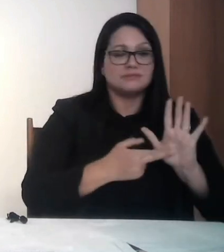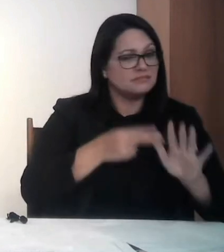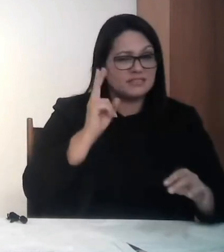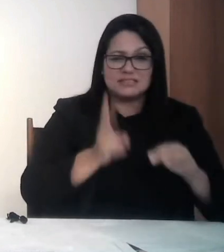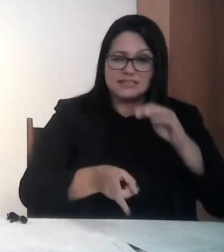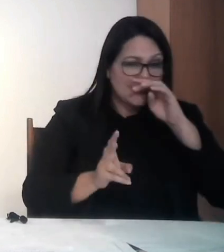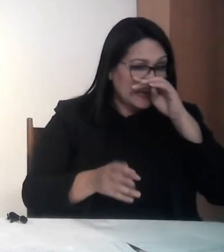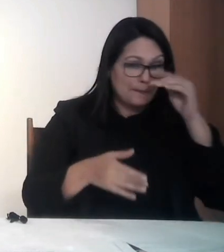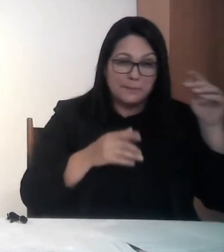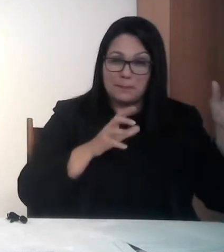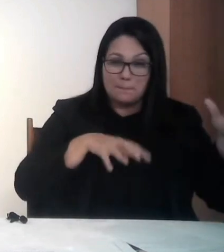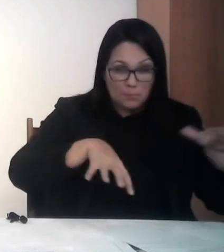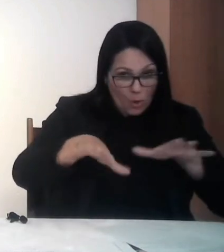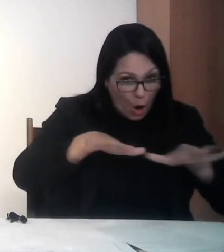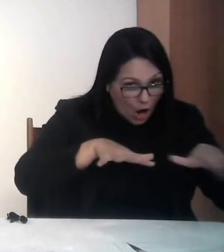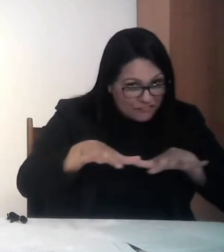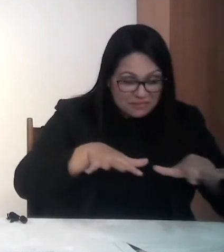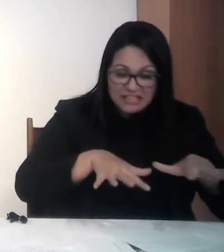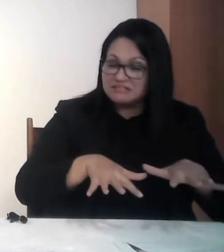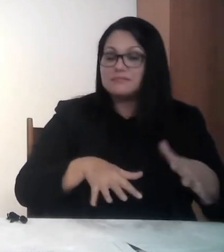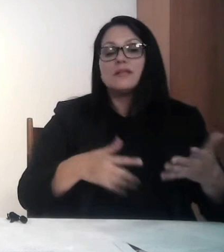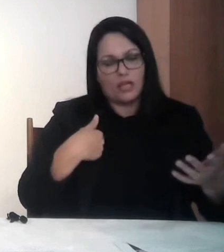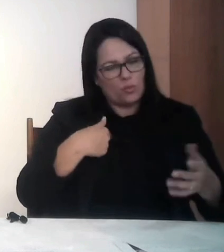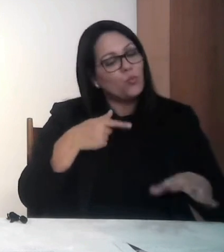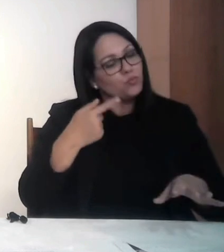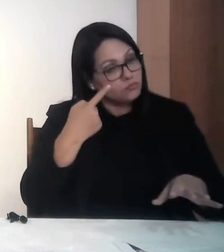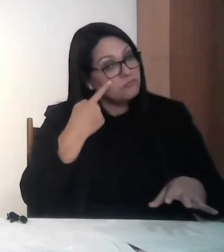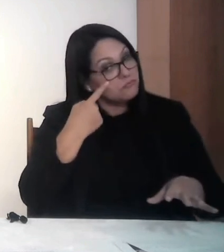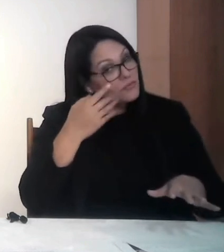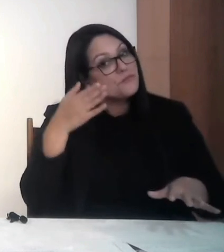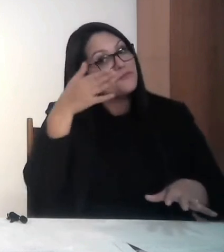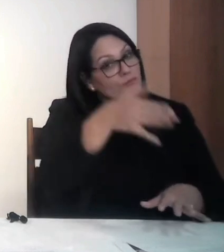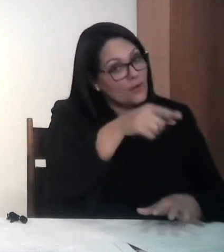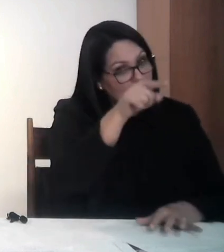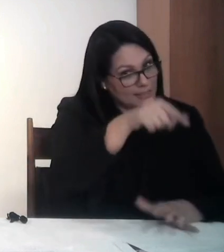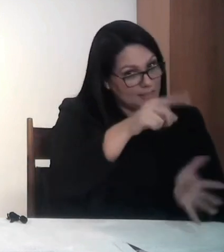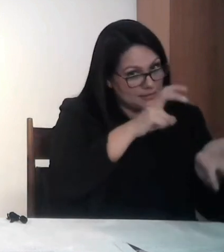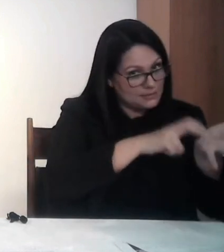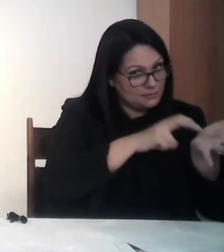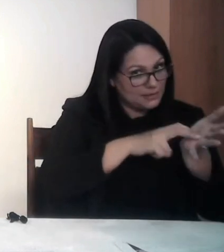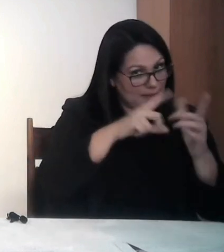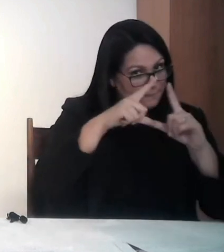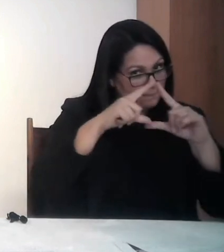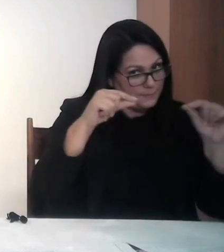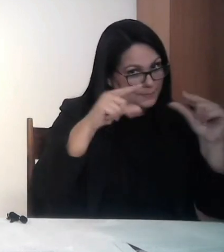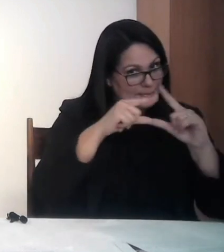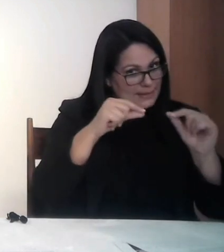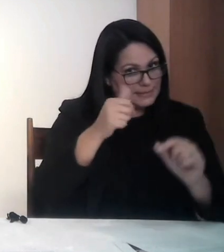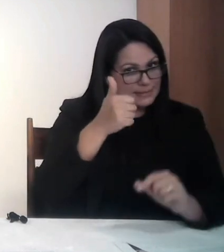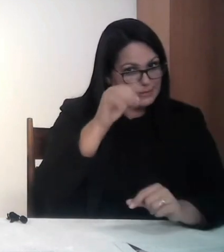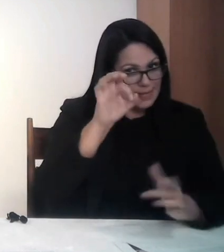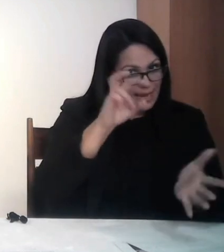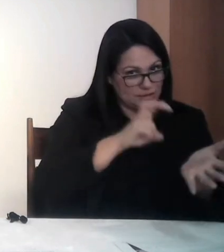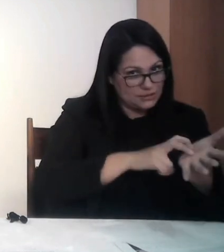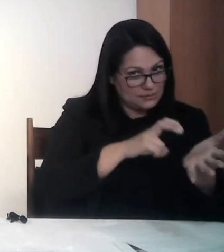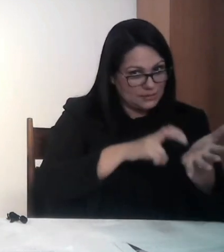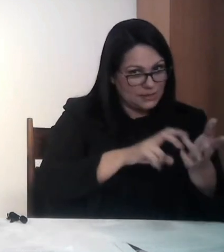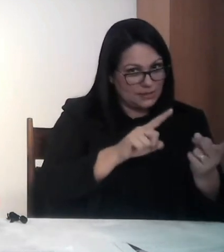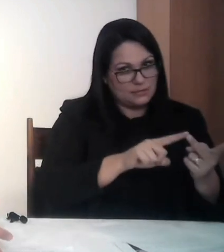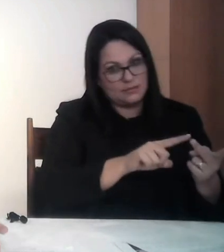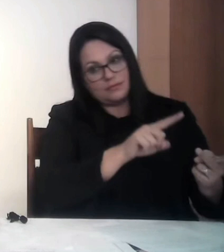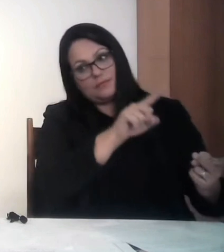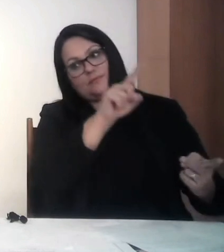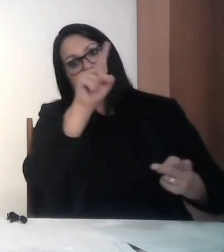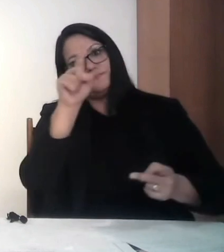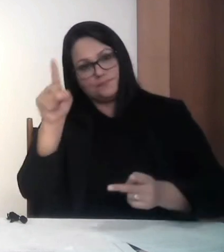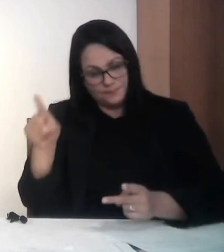é realizado. Eu devo comparecer no evento aqui pela manhã em Brasília, por volta das 10 horas. E depois, como